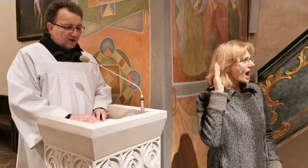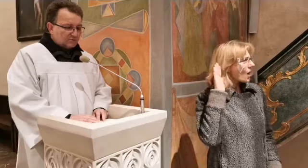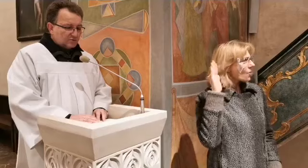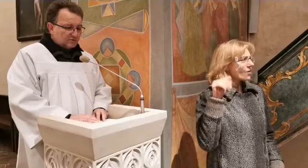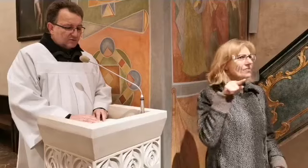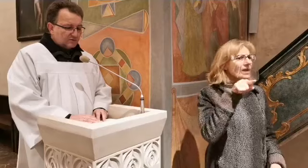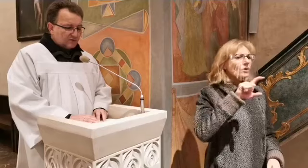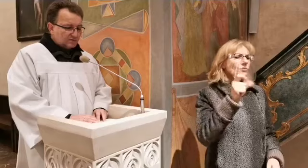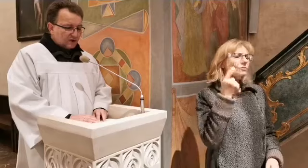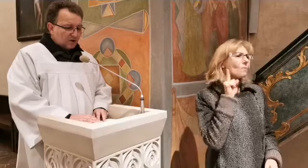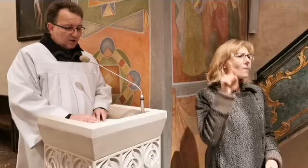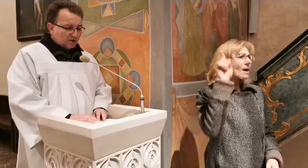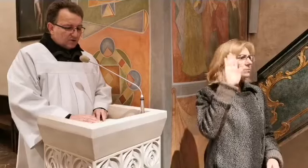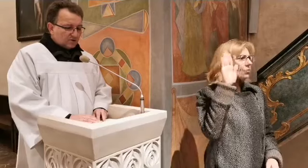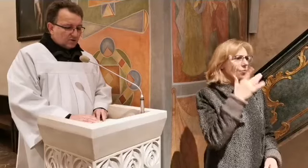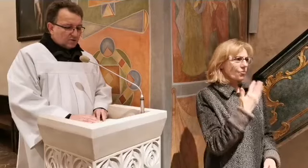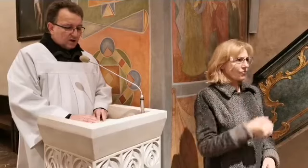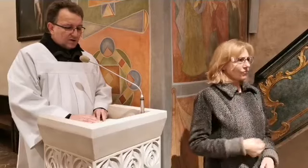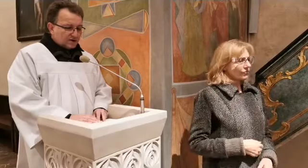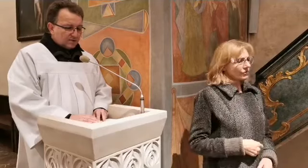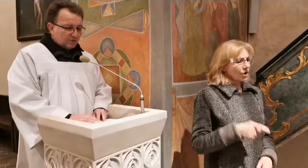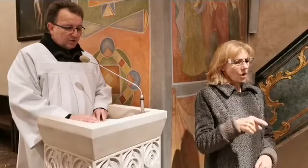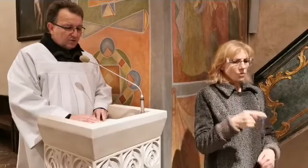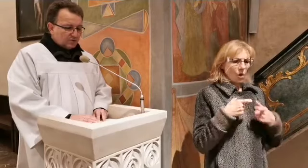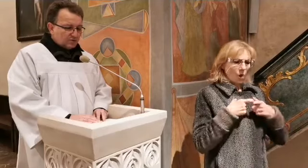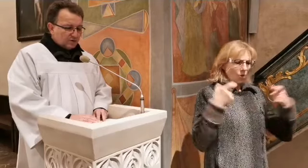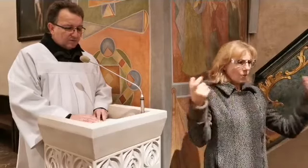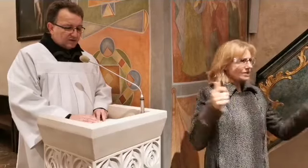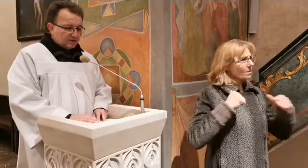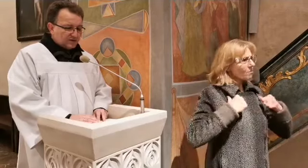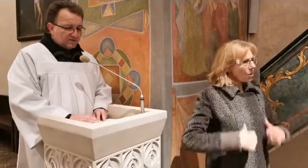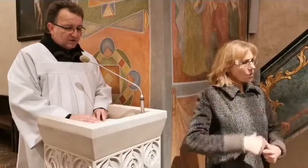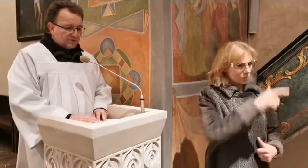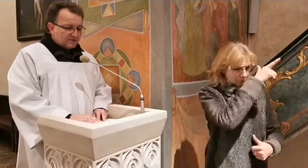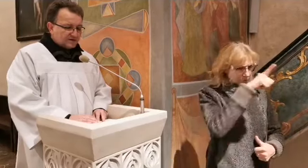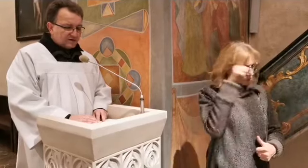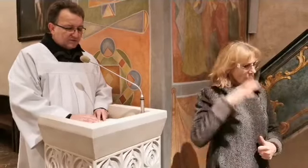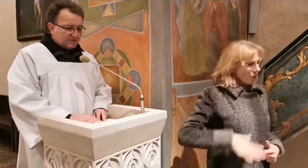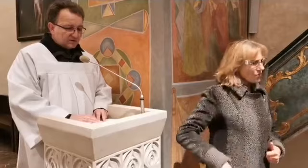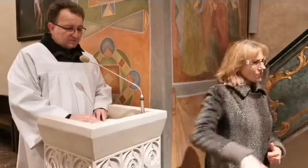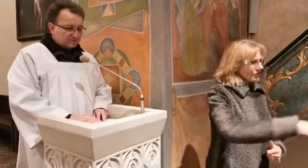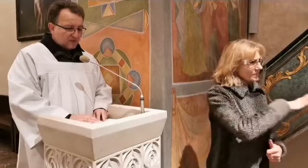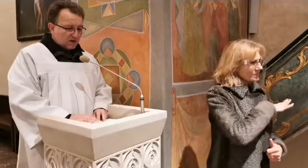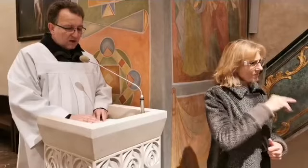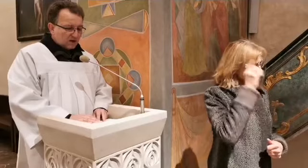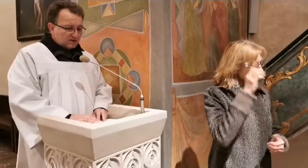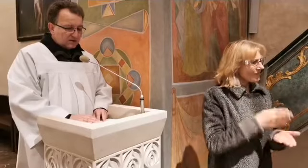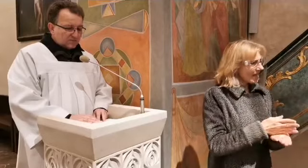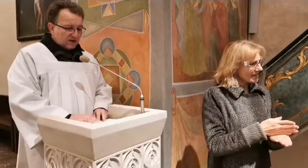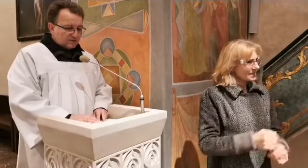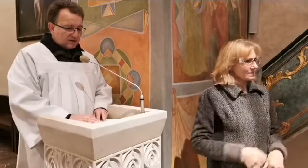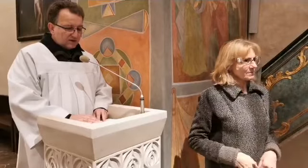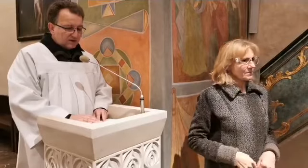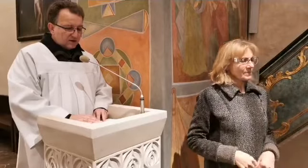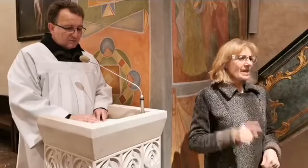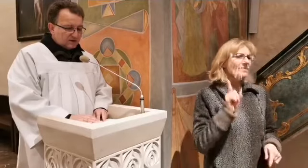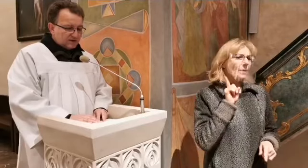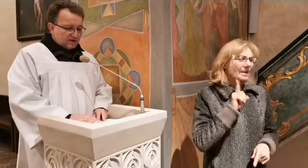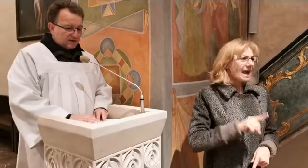co Pan mówi. Oto ogłasza pokój ludowi i swoim wyznawcom.